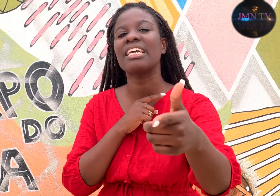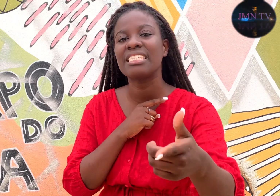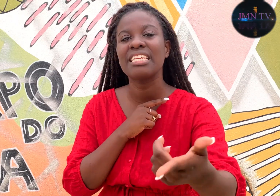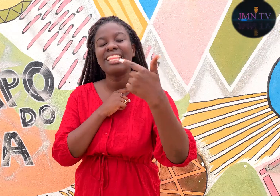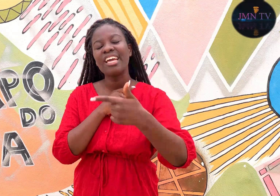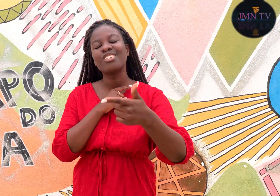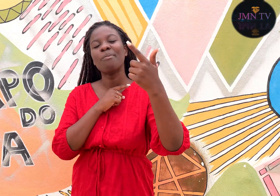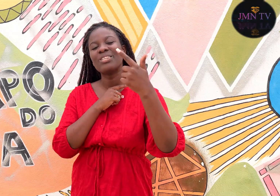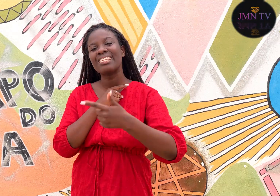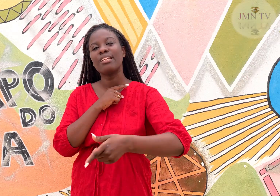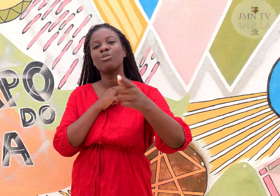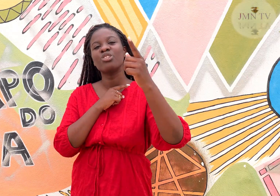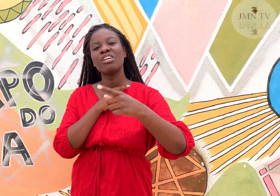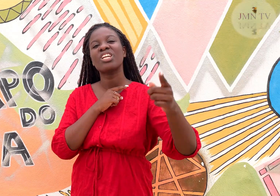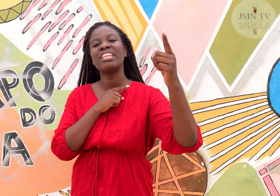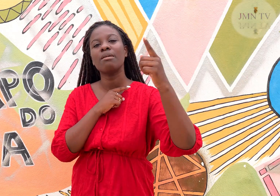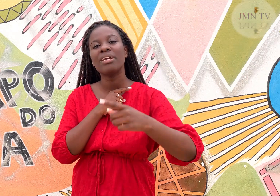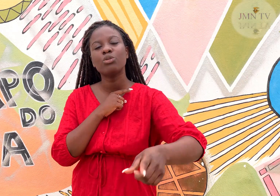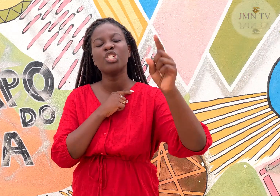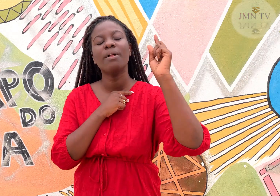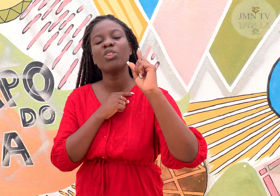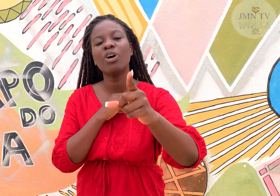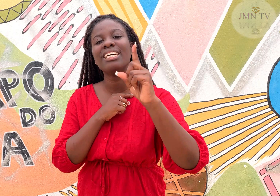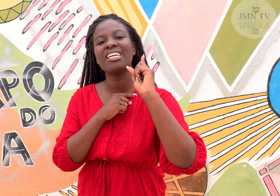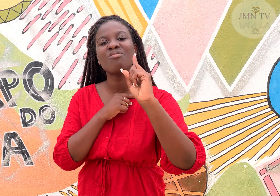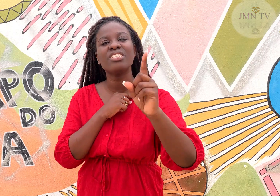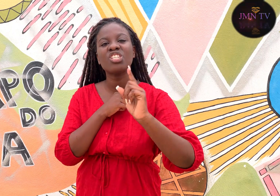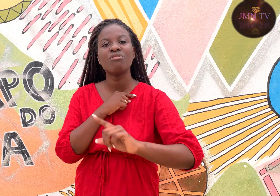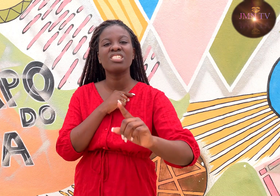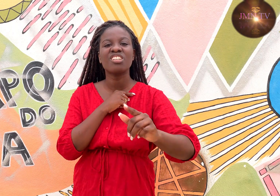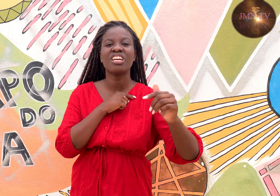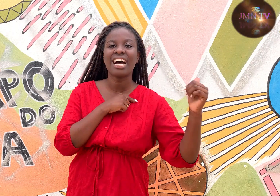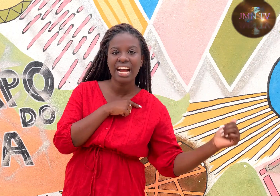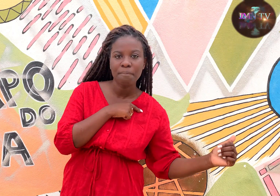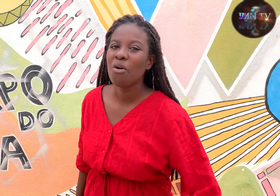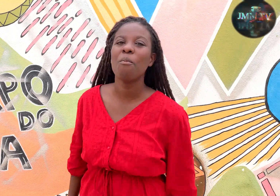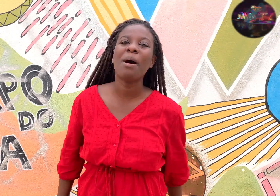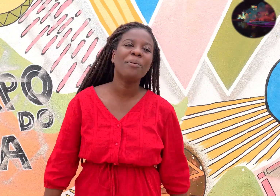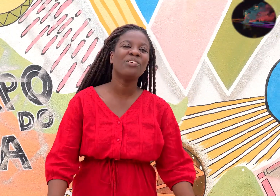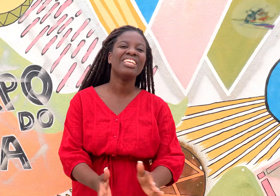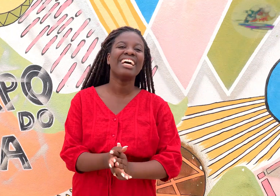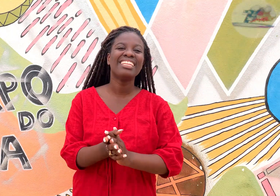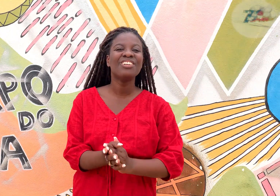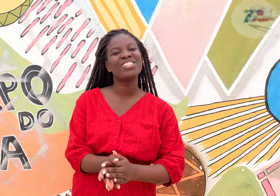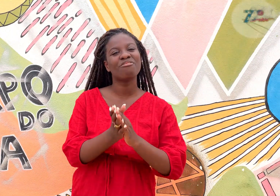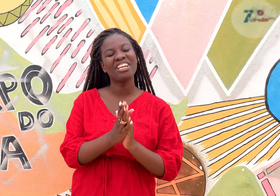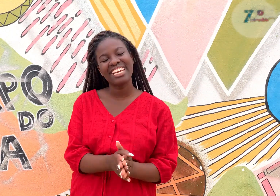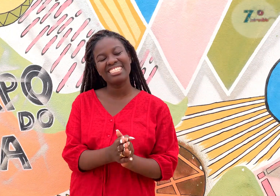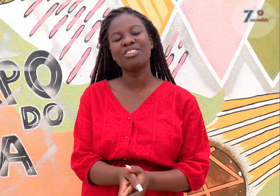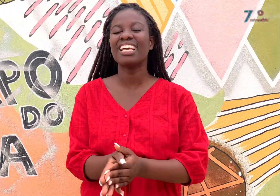pertence 10% dos seus rendimentos todas as vezes que você gerar. O papo do dia de hoje foi esse. Você que